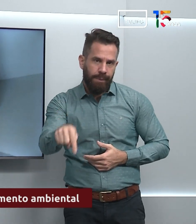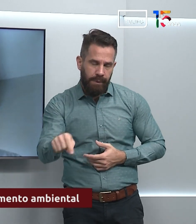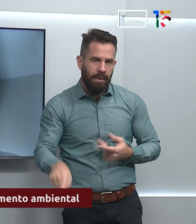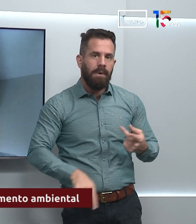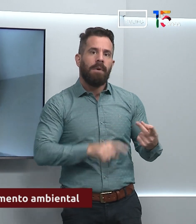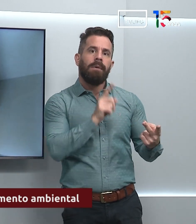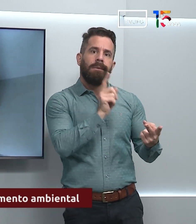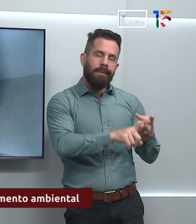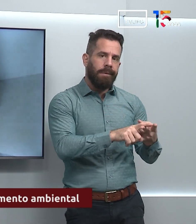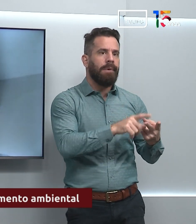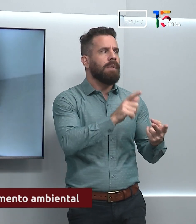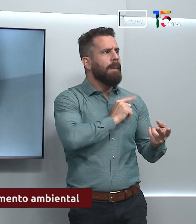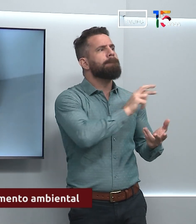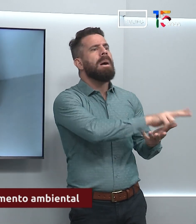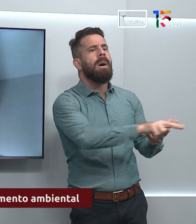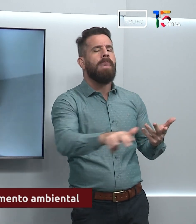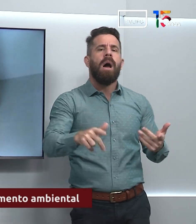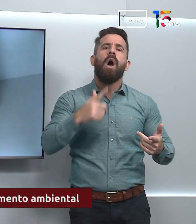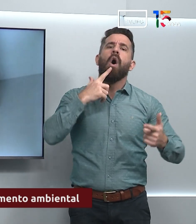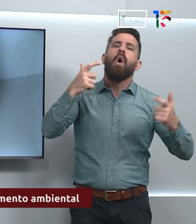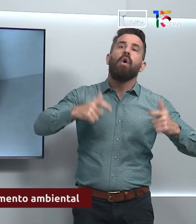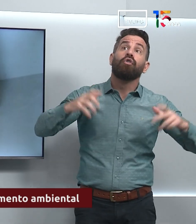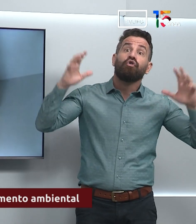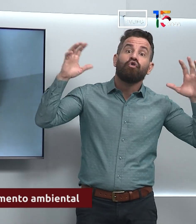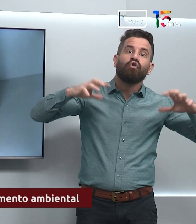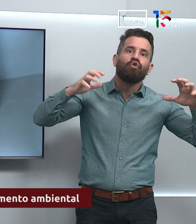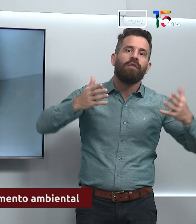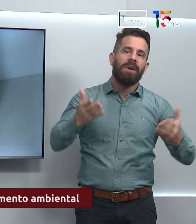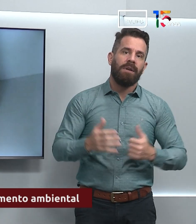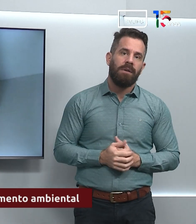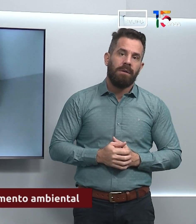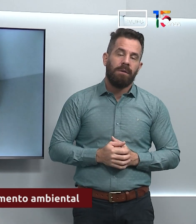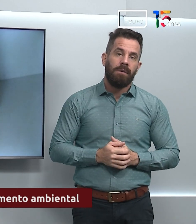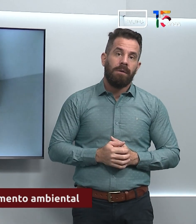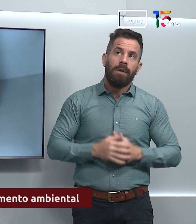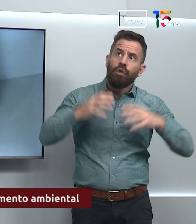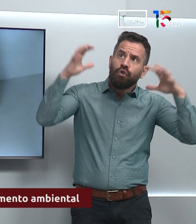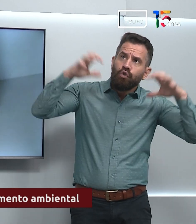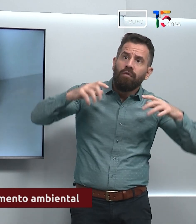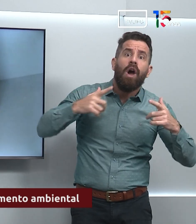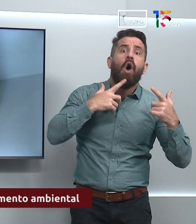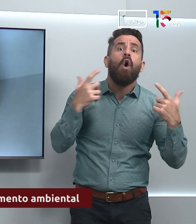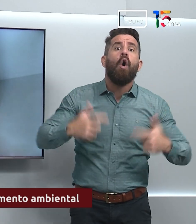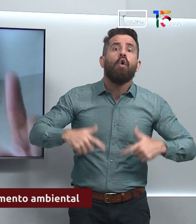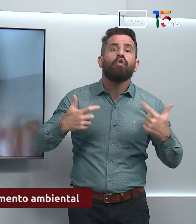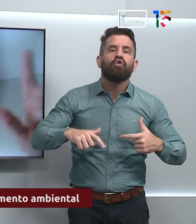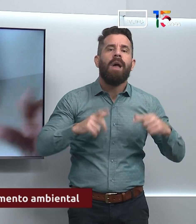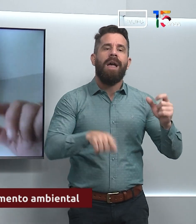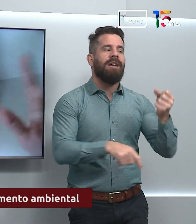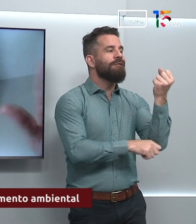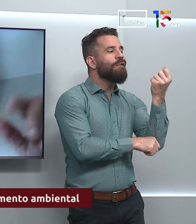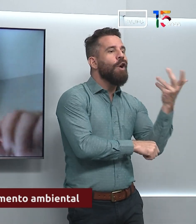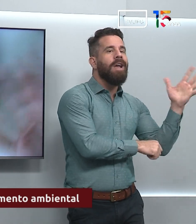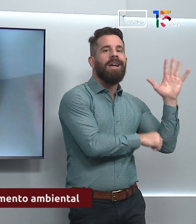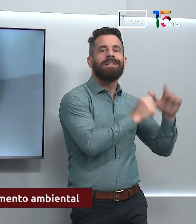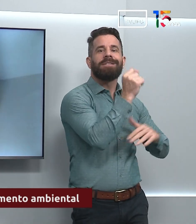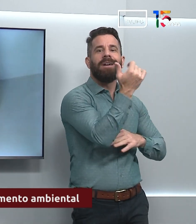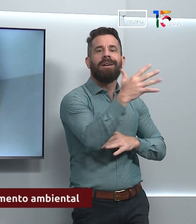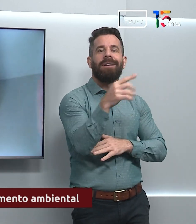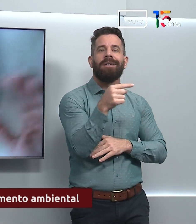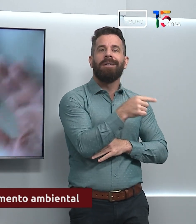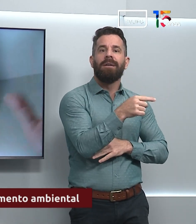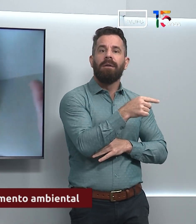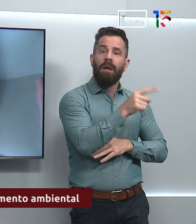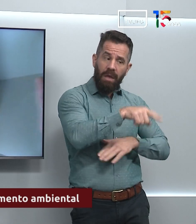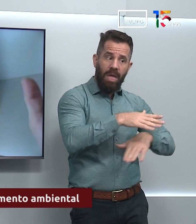Né? E sem evapotranspiração, sem florestas, sem outras vegetações nativas, esse ciclo hidrológico